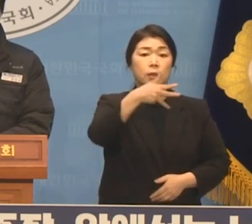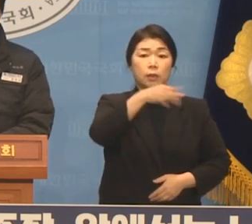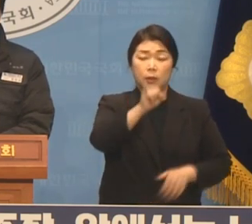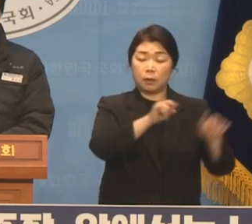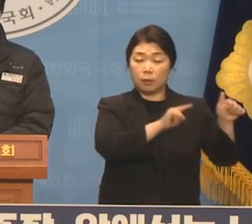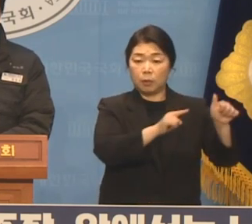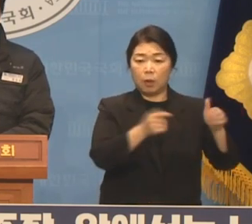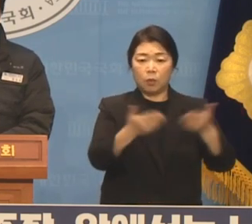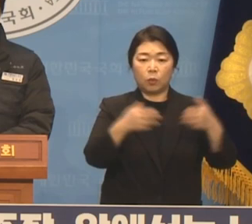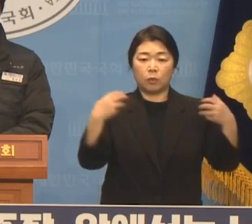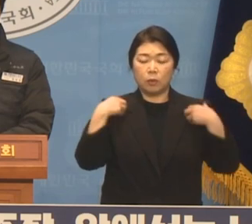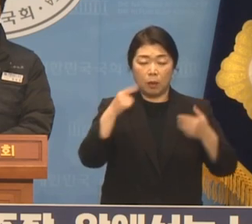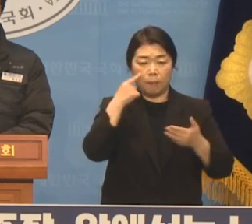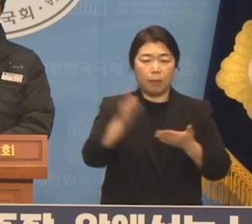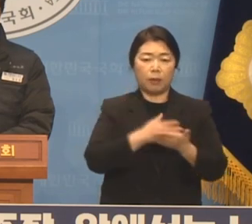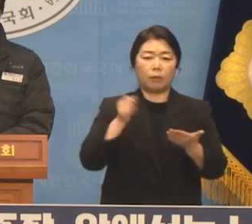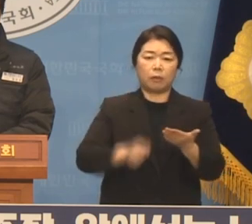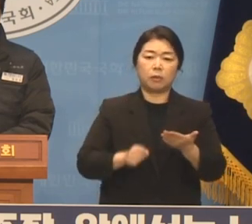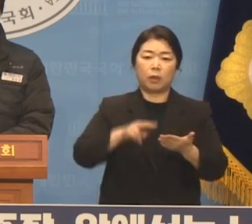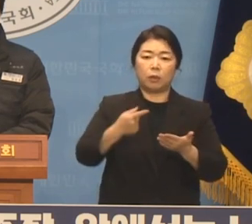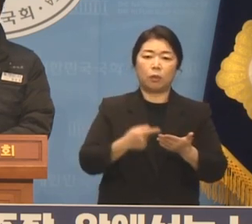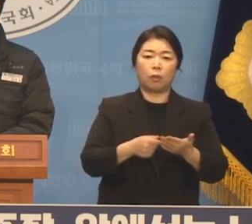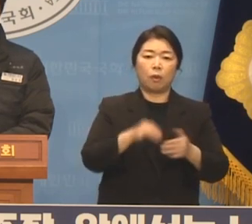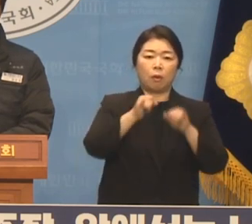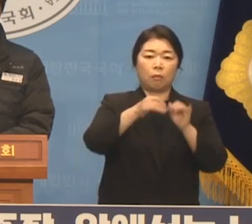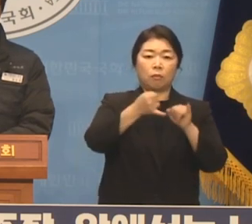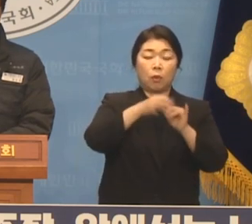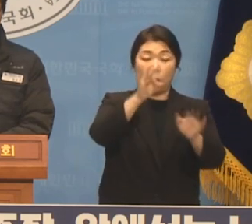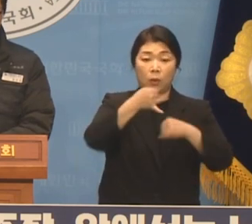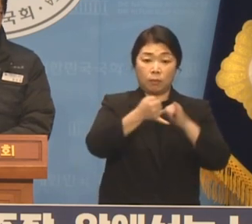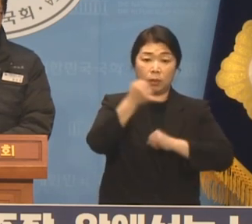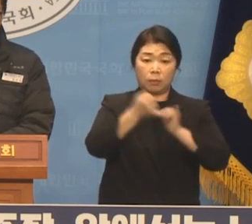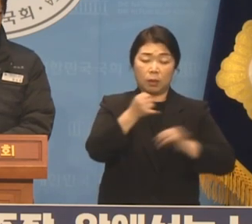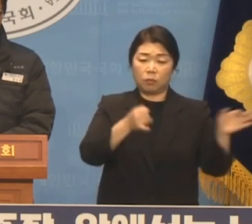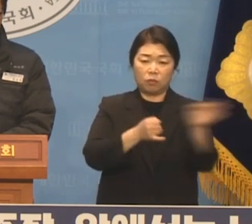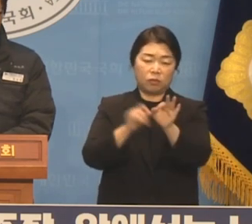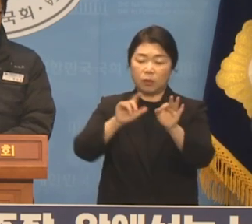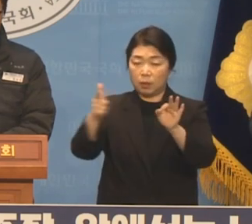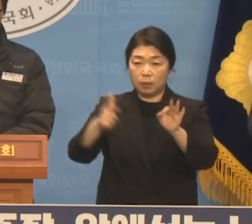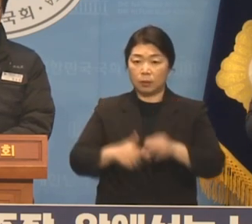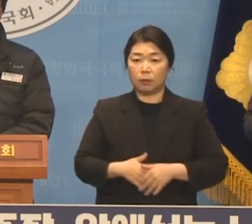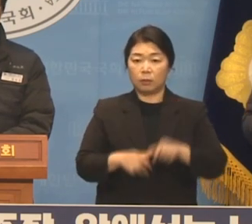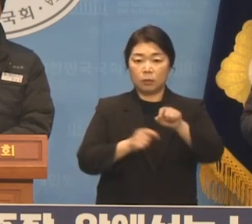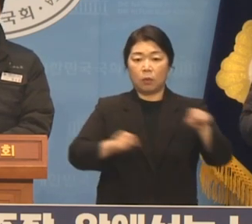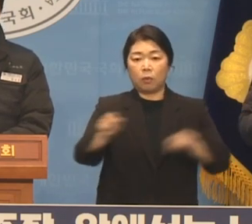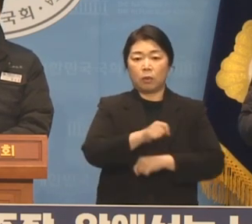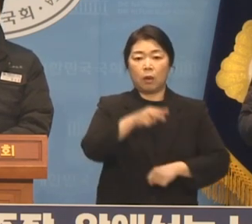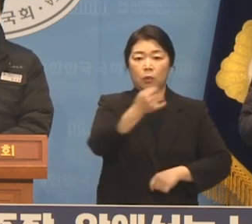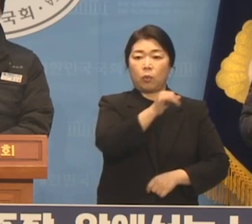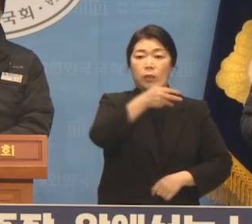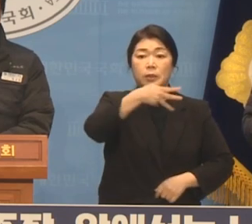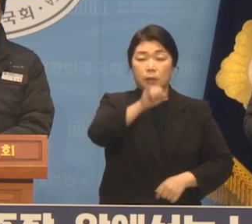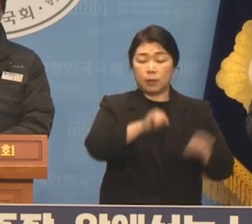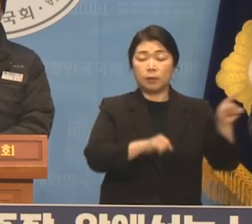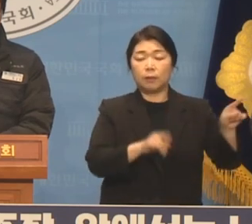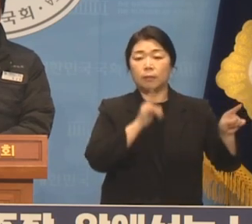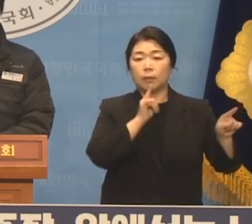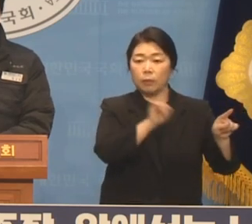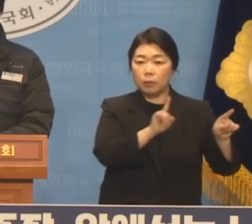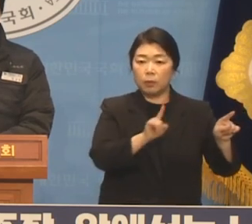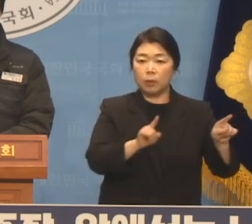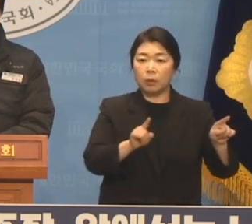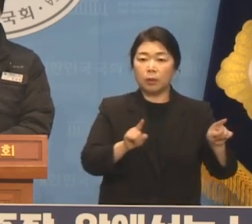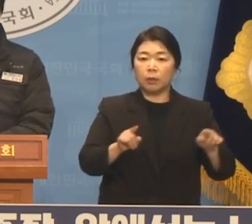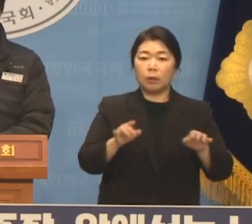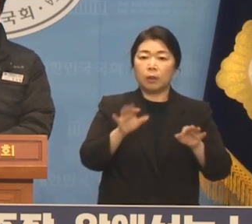노동청 판단에도 체불임금을 지급하지 않고 있습니다. 오히려 도이치아우토는